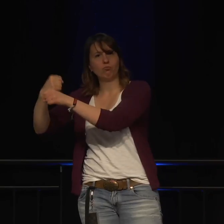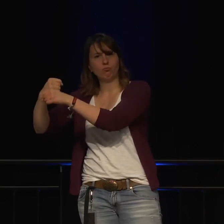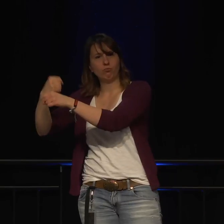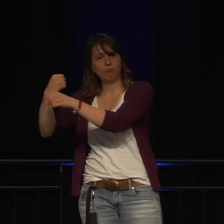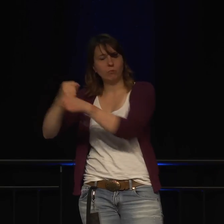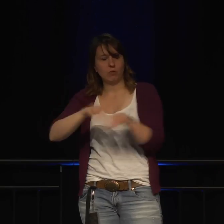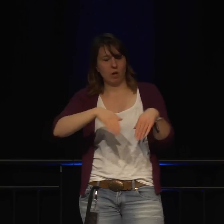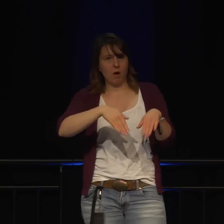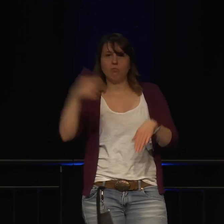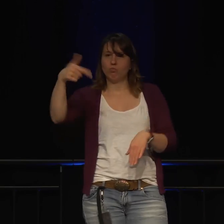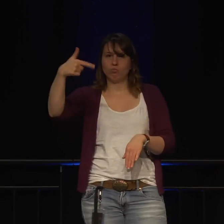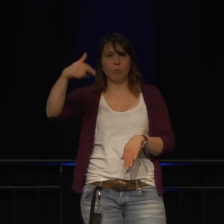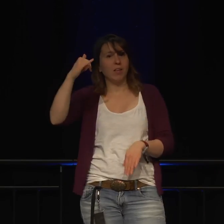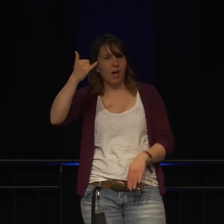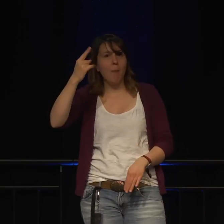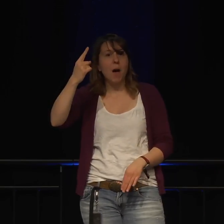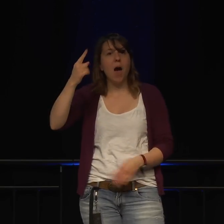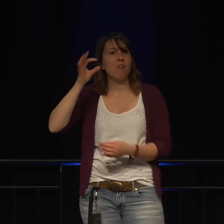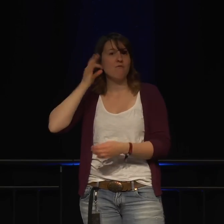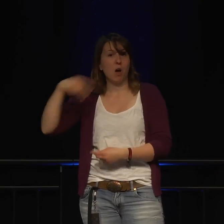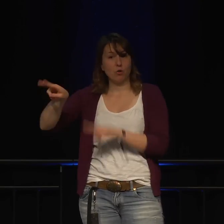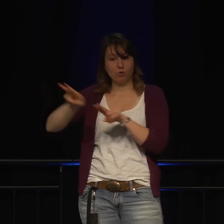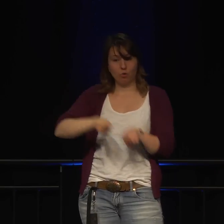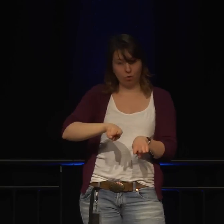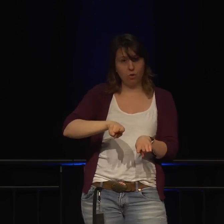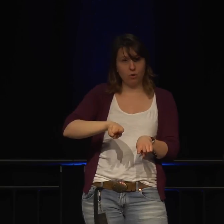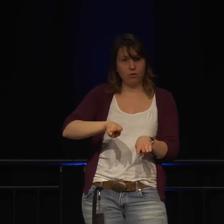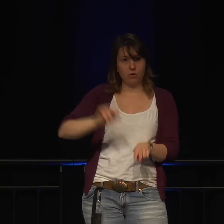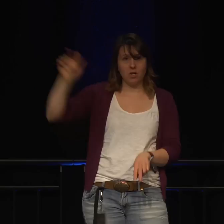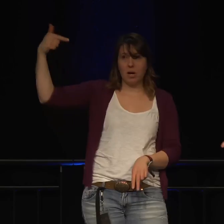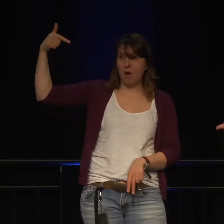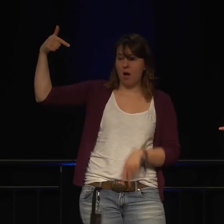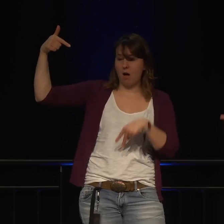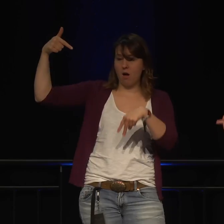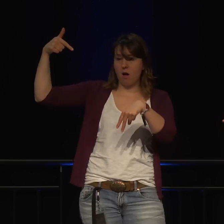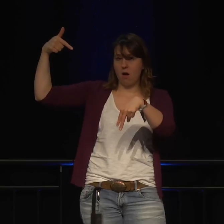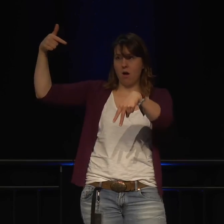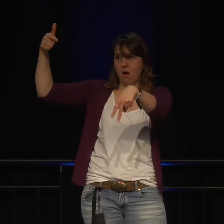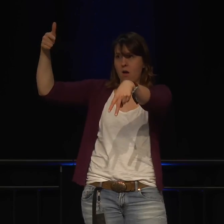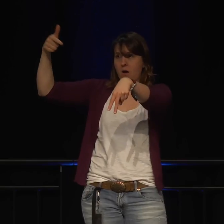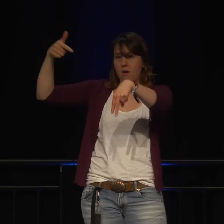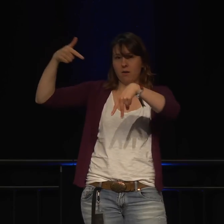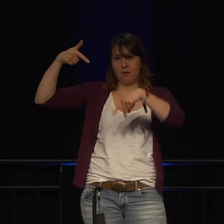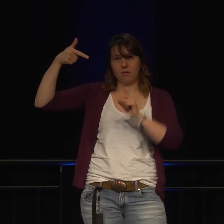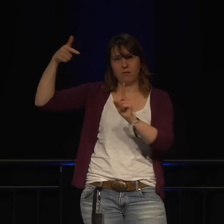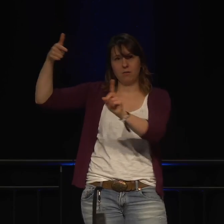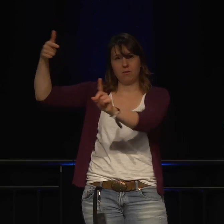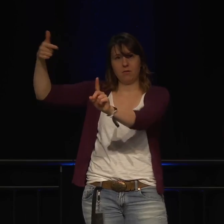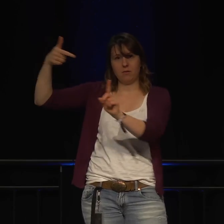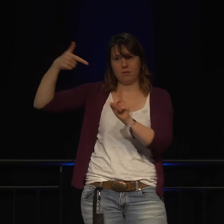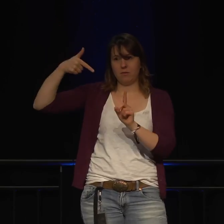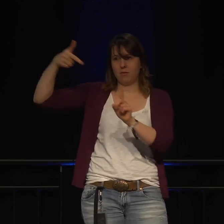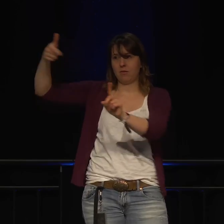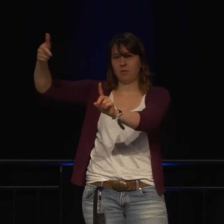Sí, comprobó su perro cuando no estaba en casa, pero cuando estuvo en casa, la cámara la perseguía por la